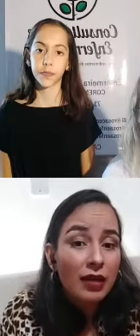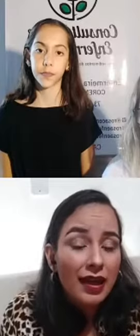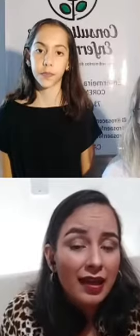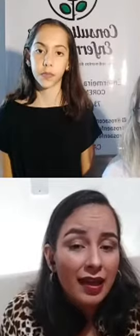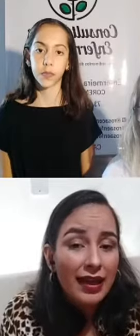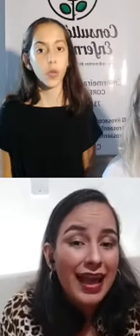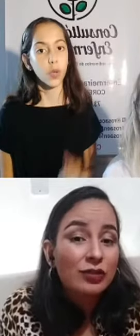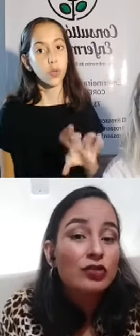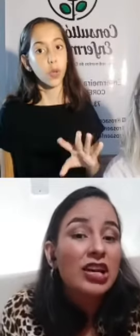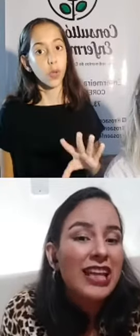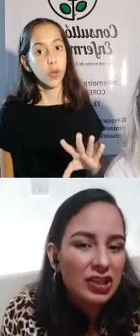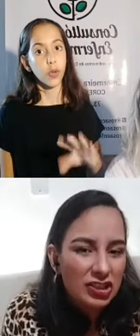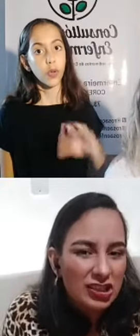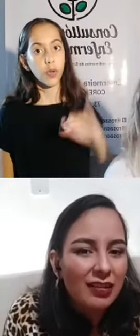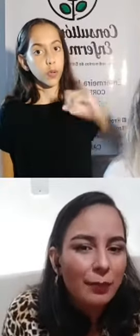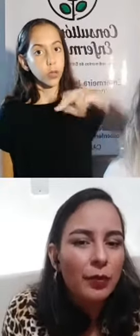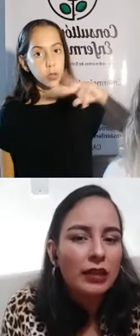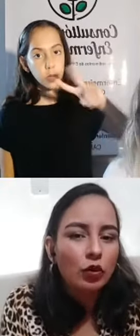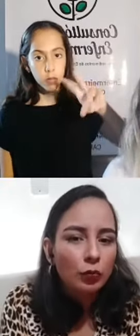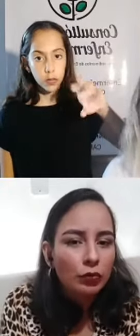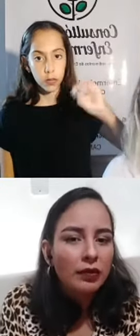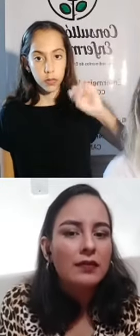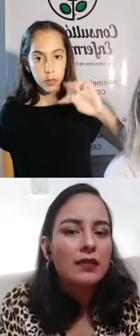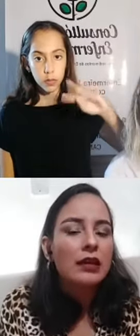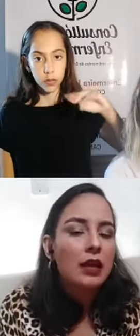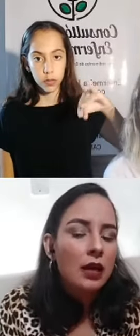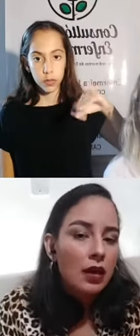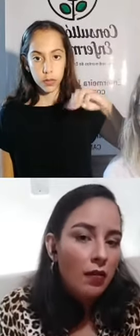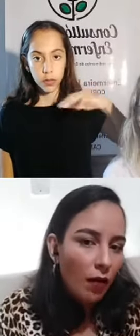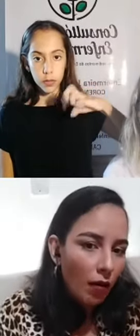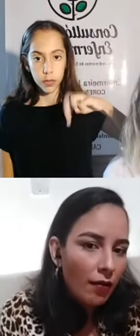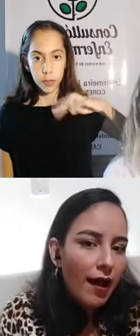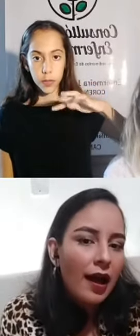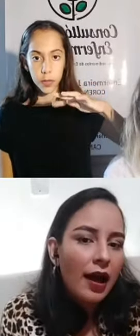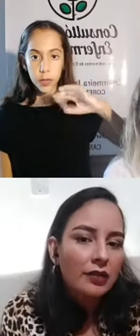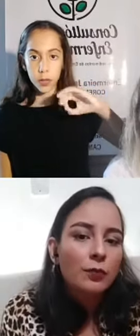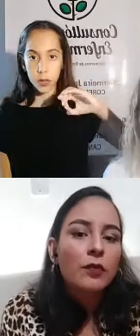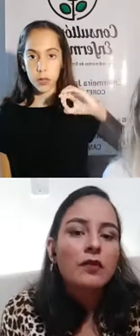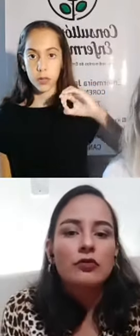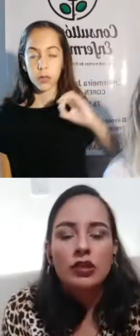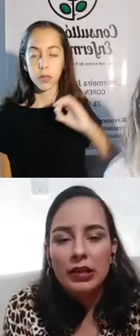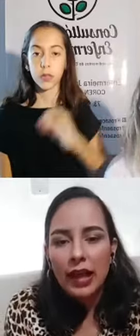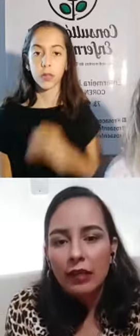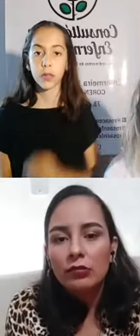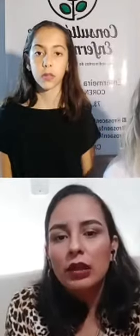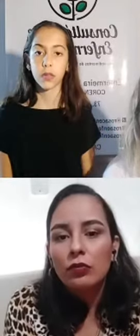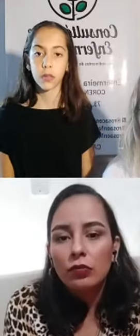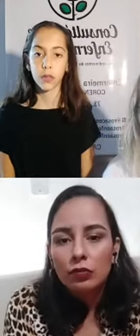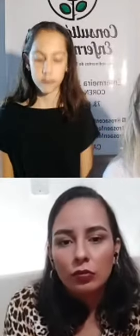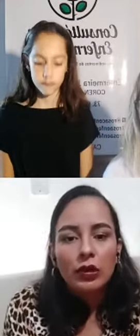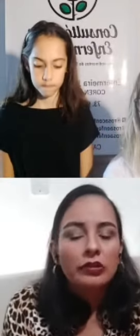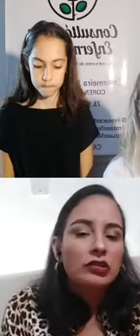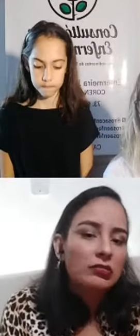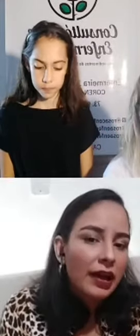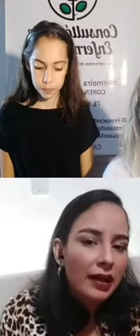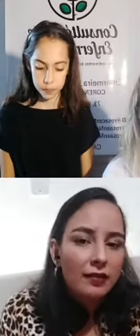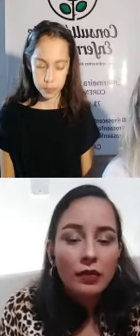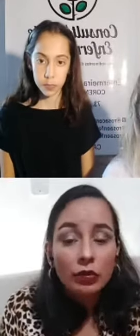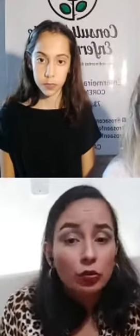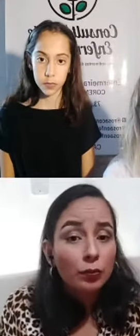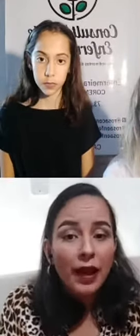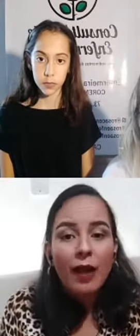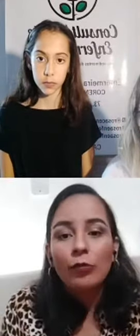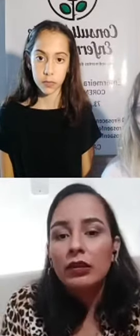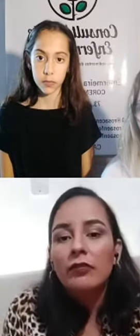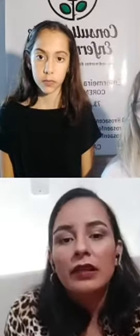investimento, gasto de energia, né? Porque todo mundo vai se colocar à disposição de criar conteúdo, de interação e